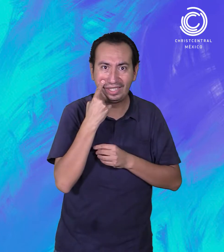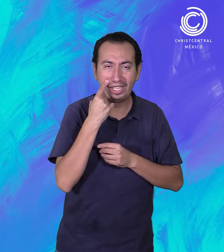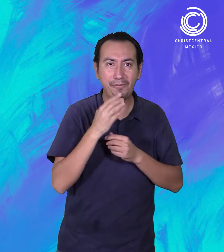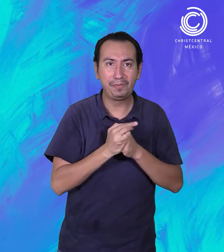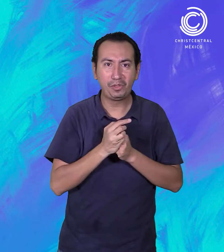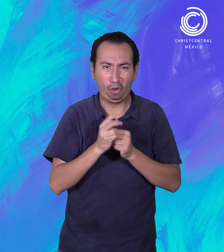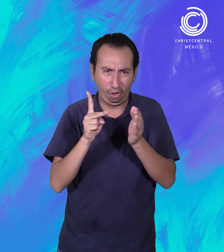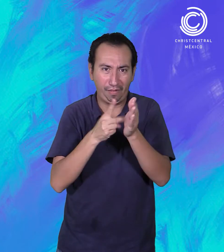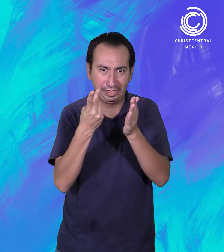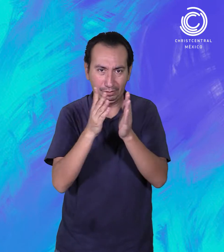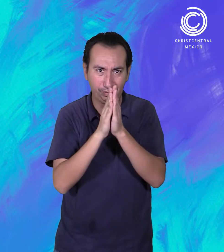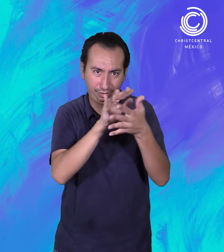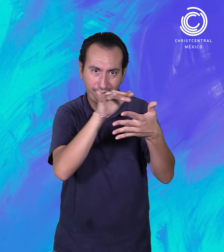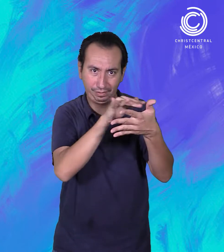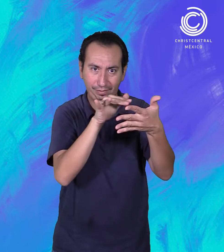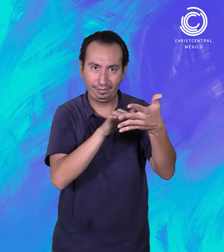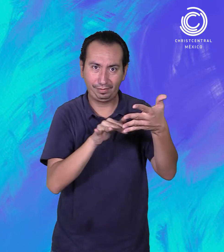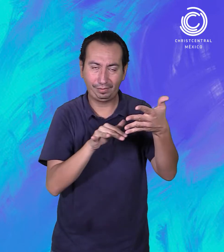aquí, conmigo, por favor.